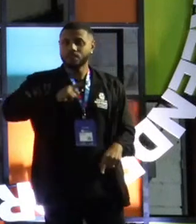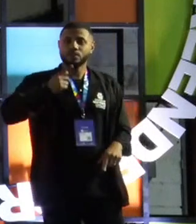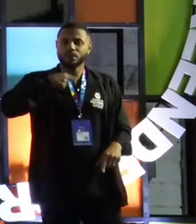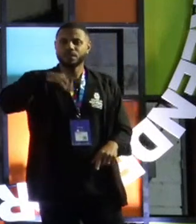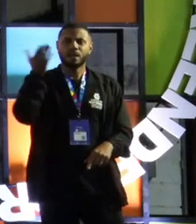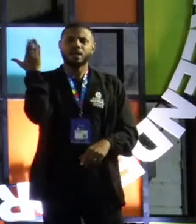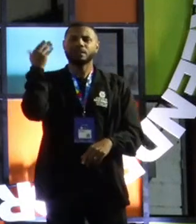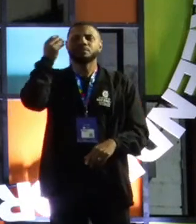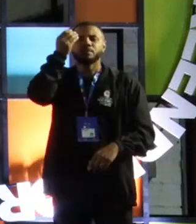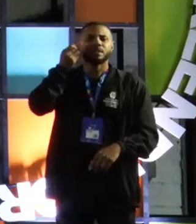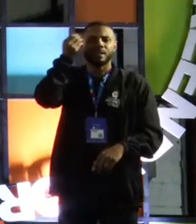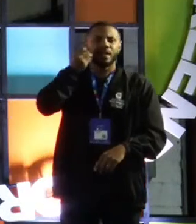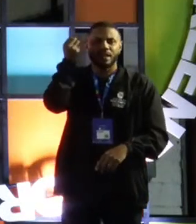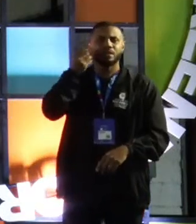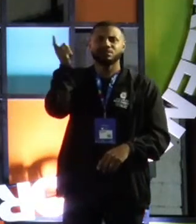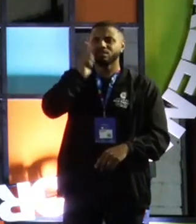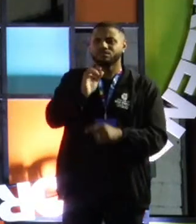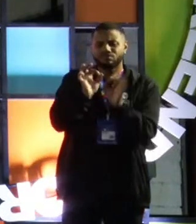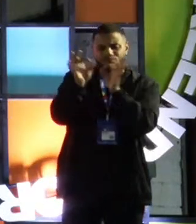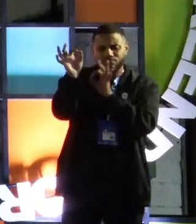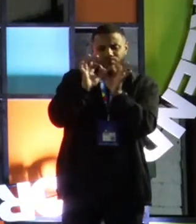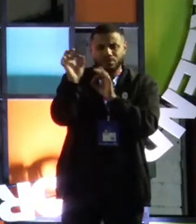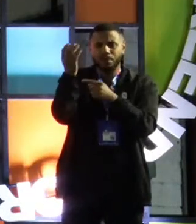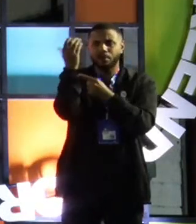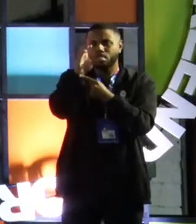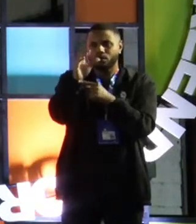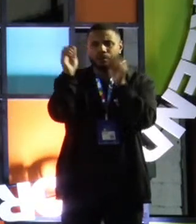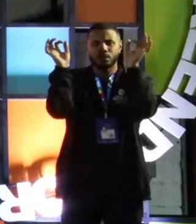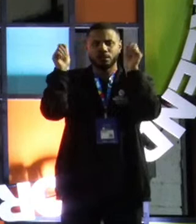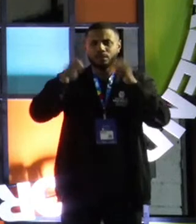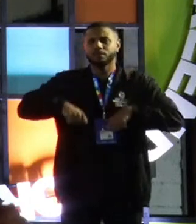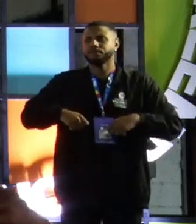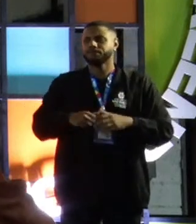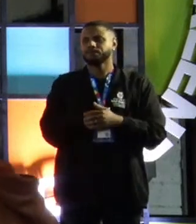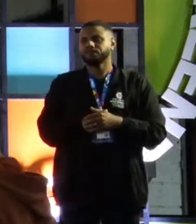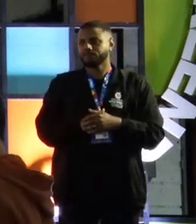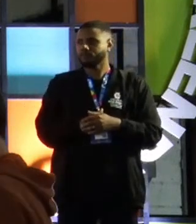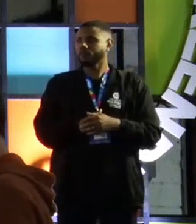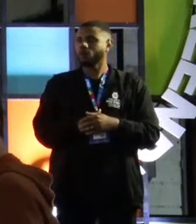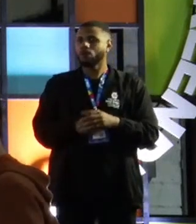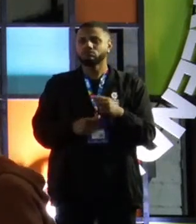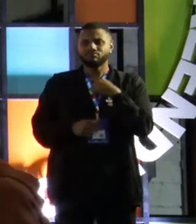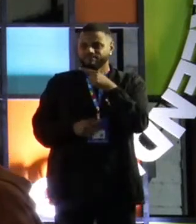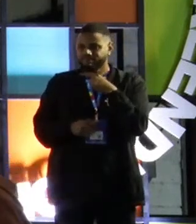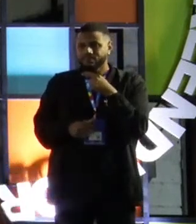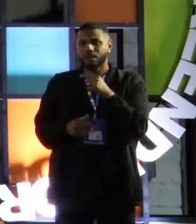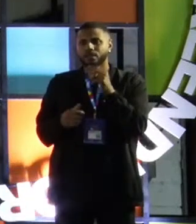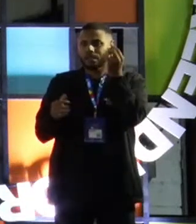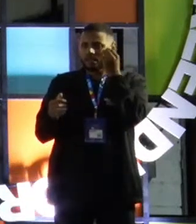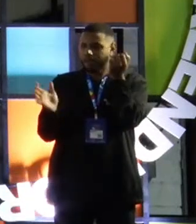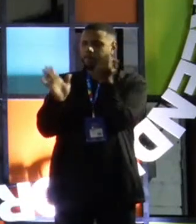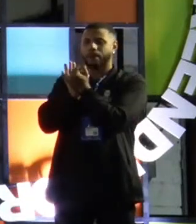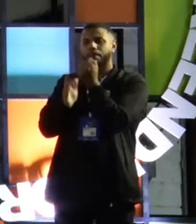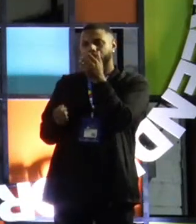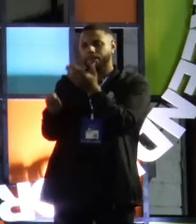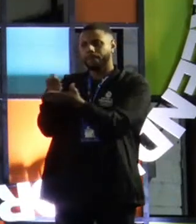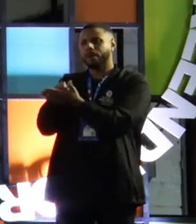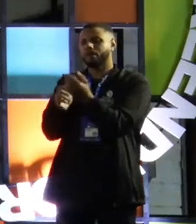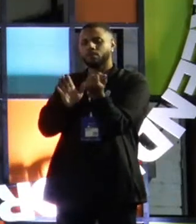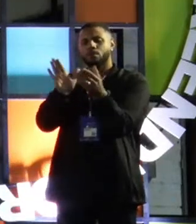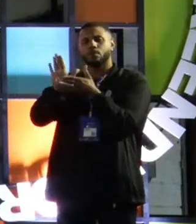já fez de ação. E mesmo que você não tenha feito nenhuma ação, paga para alguma marca, faça alguma